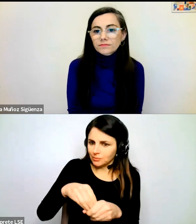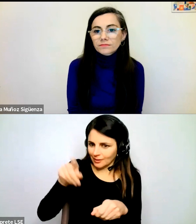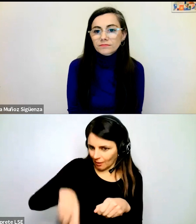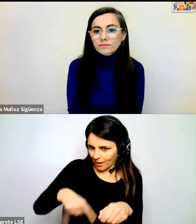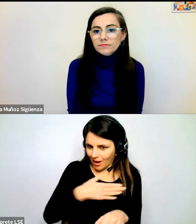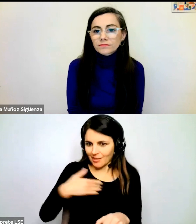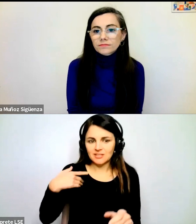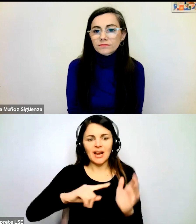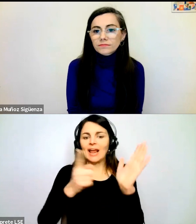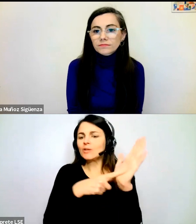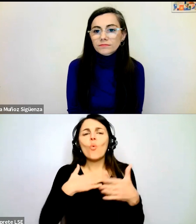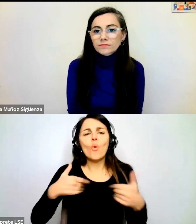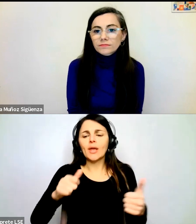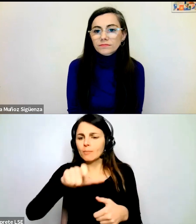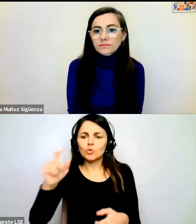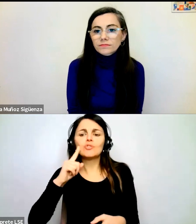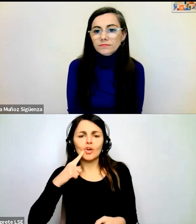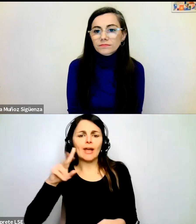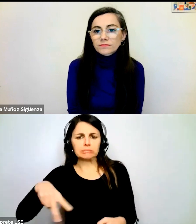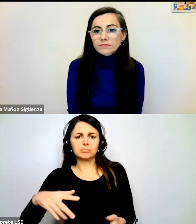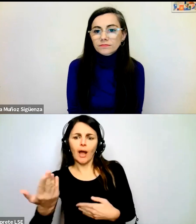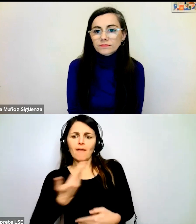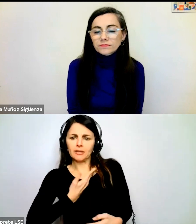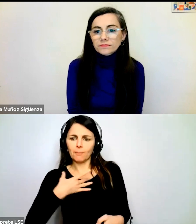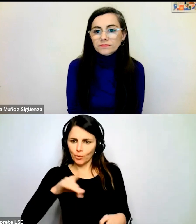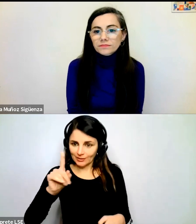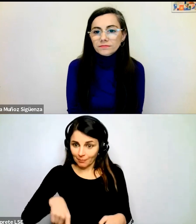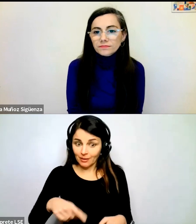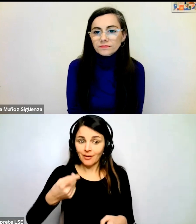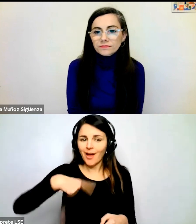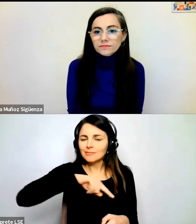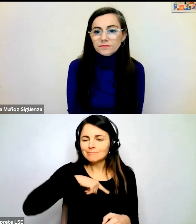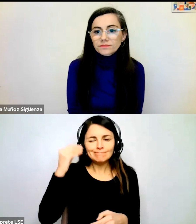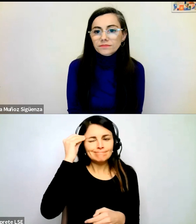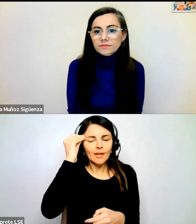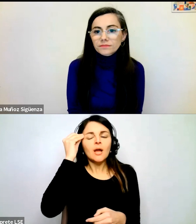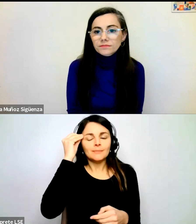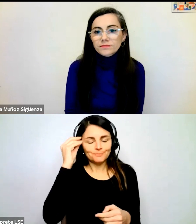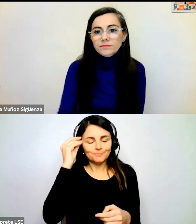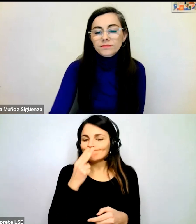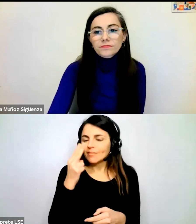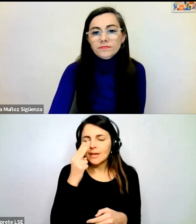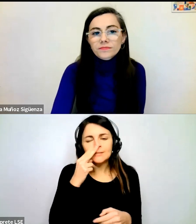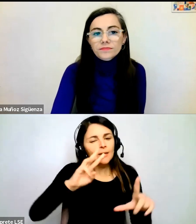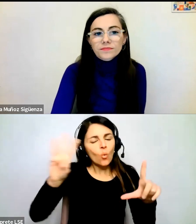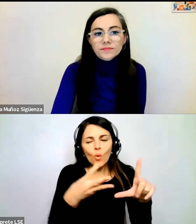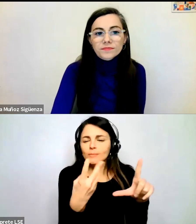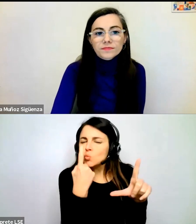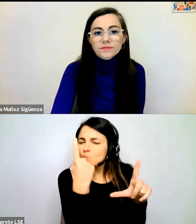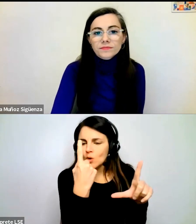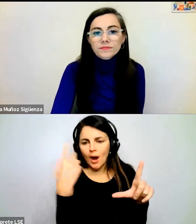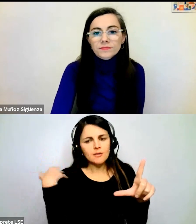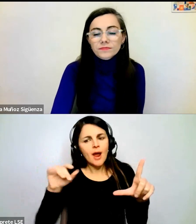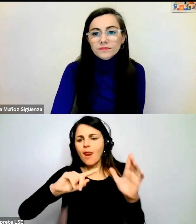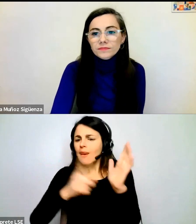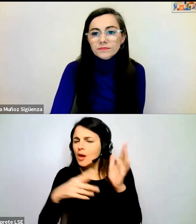de cualquier legislación, ¿no? Entonces nos parecía interesante aunarlo todo en una web que sea útil para todos,